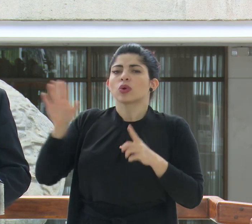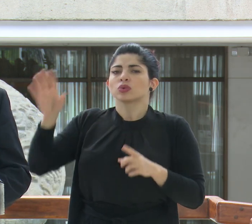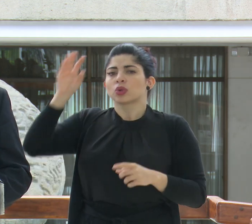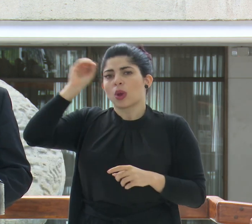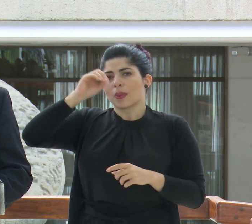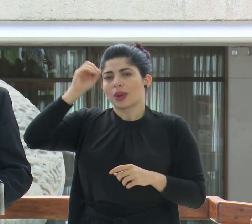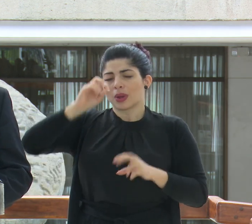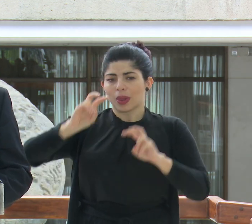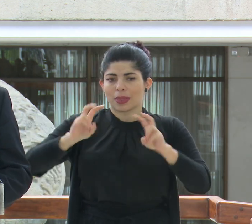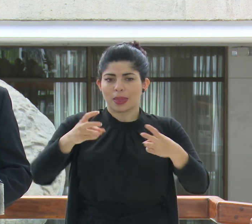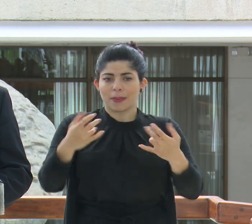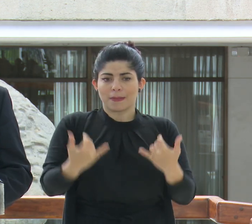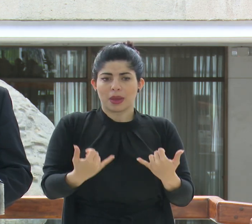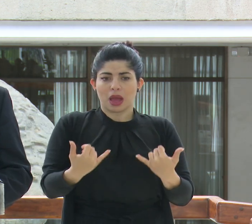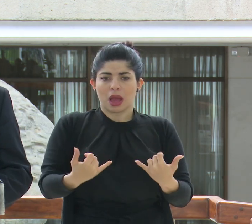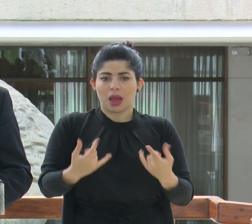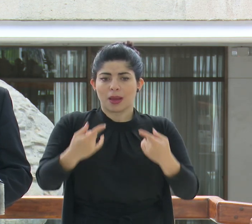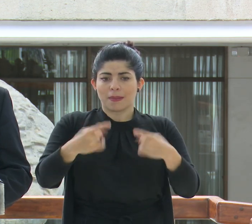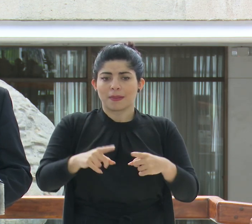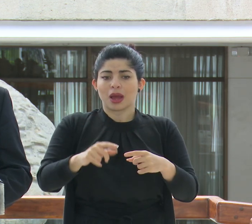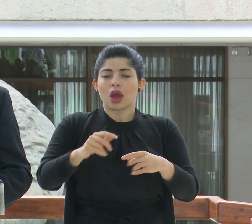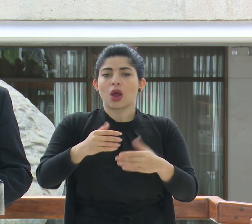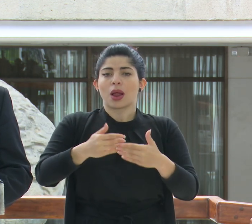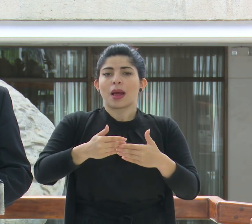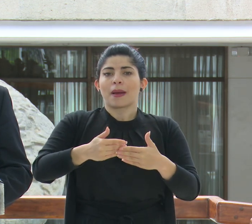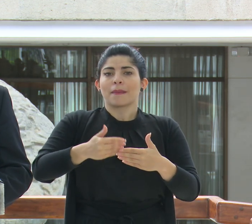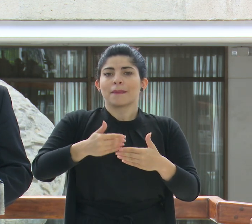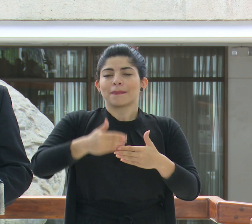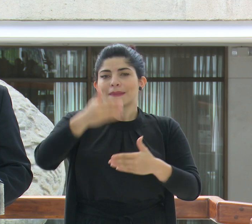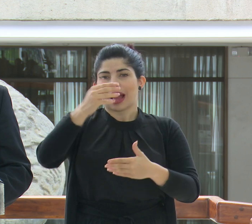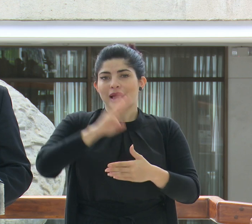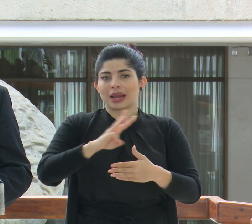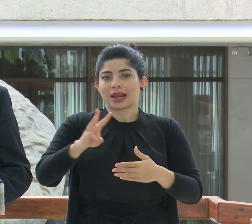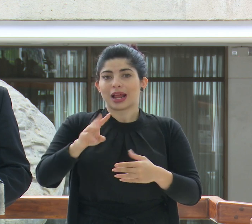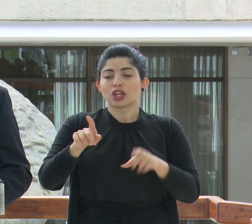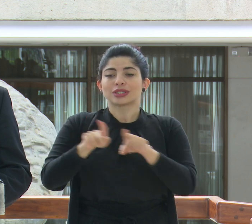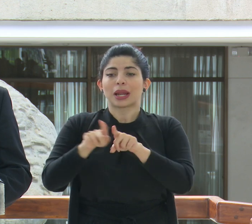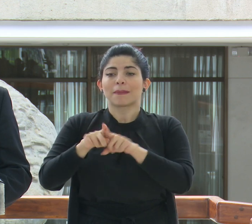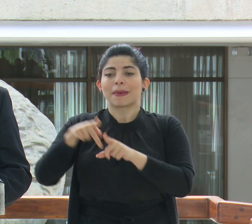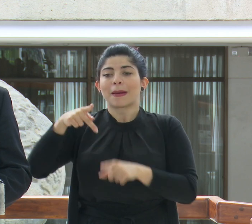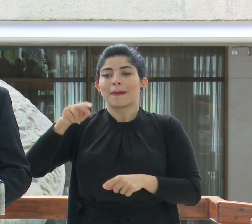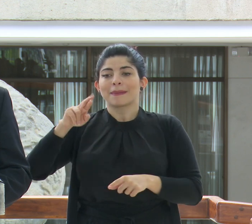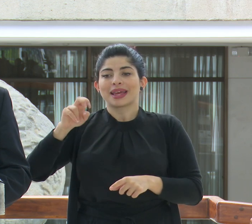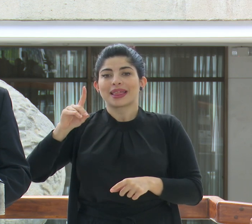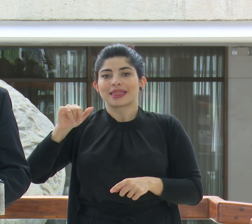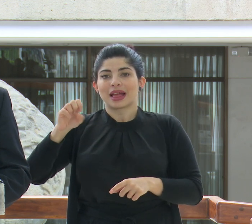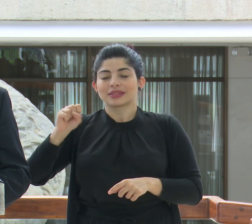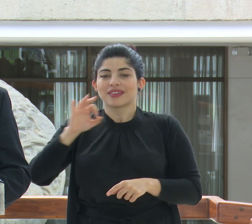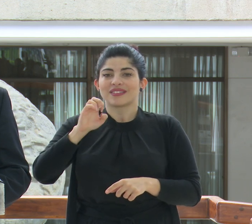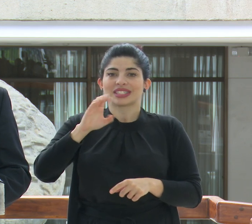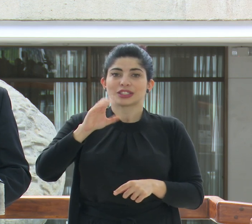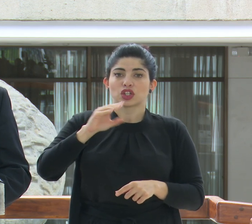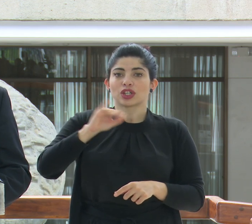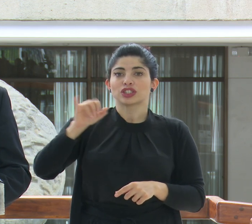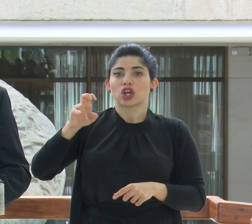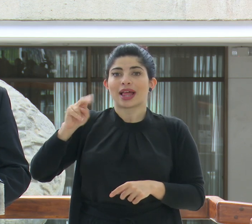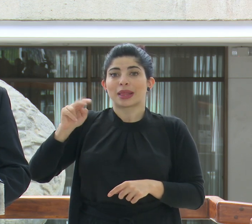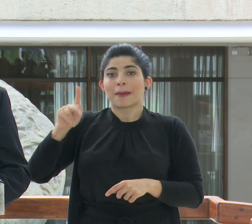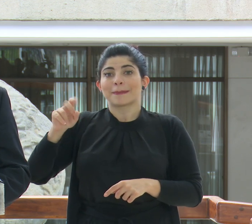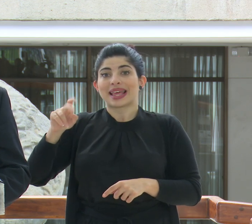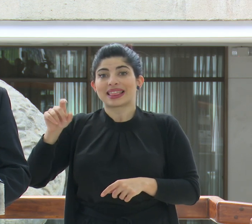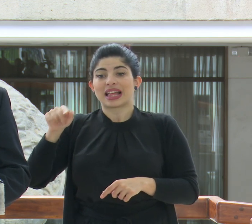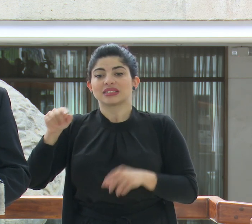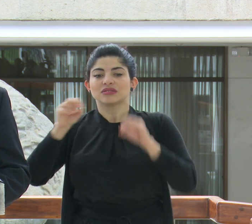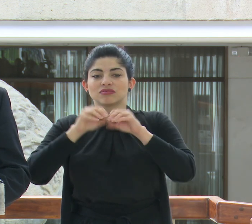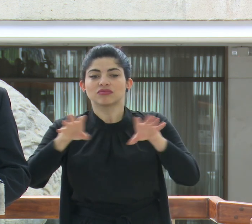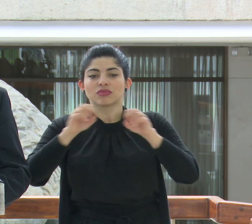tema que se está dando con la página que está manejando los hermanos Prendas, don Francisco y don Jonathan, que es donde se está